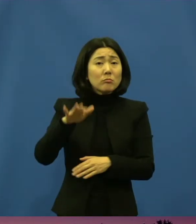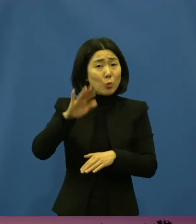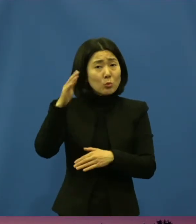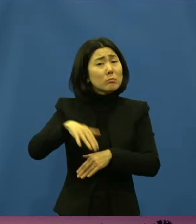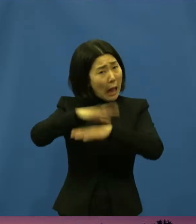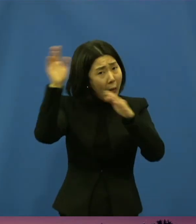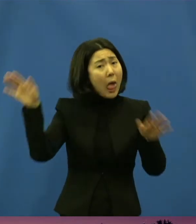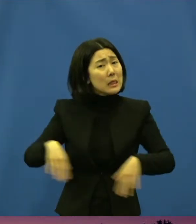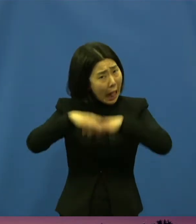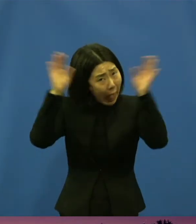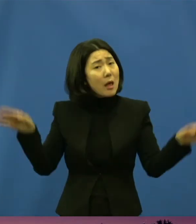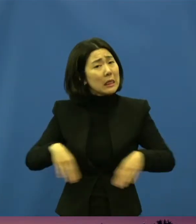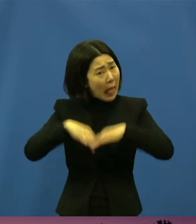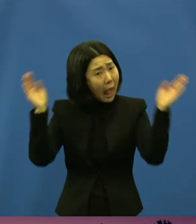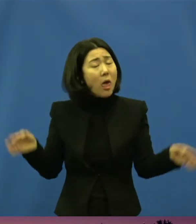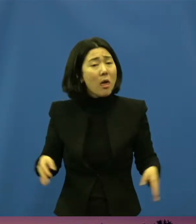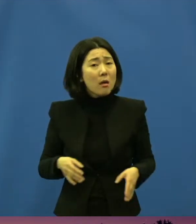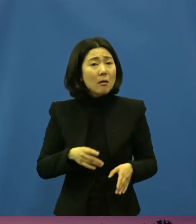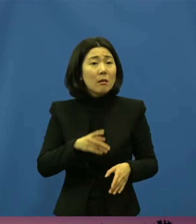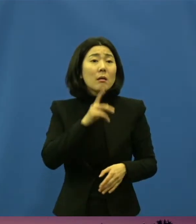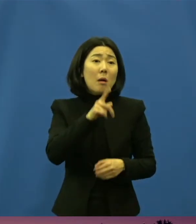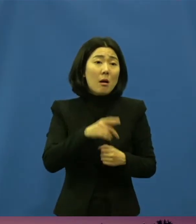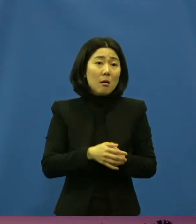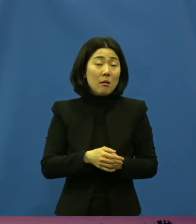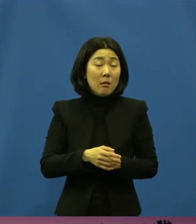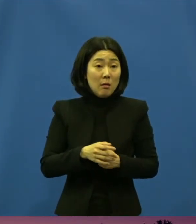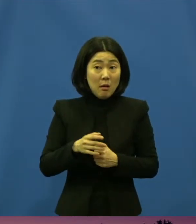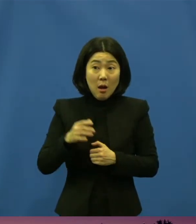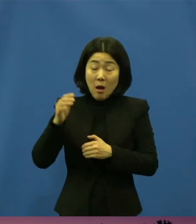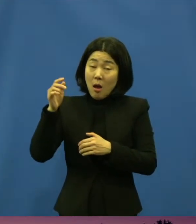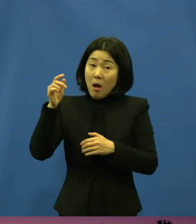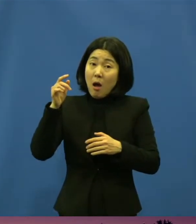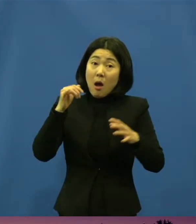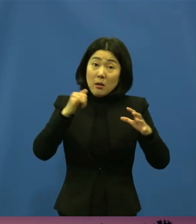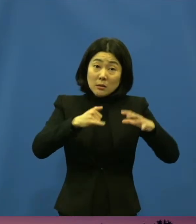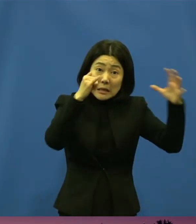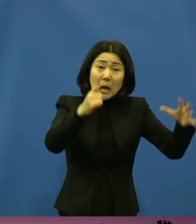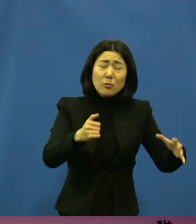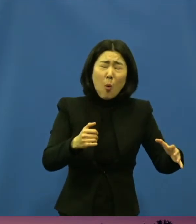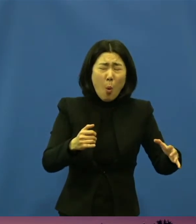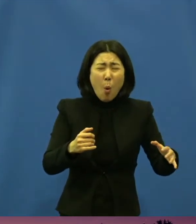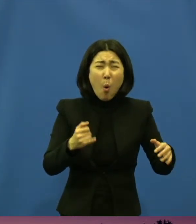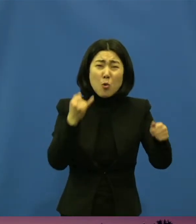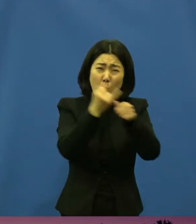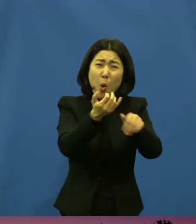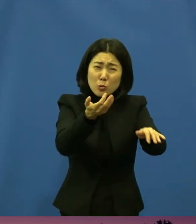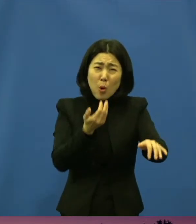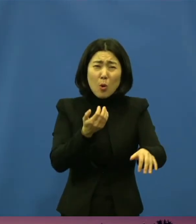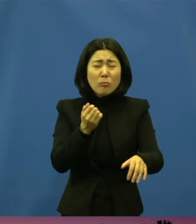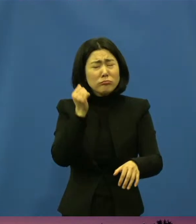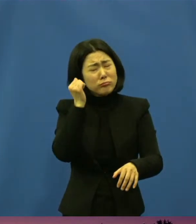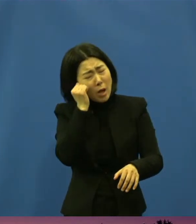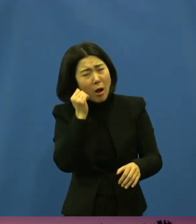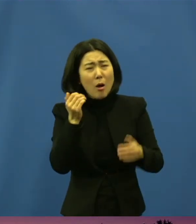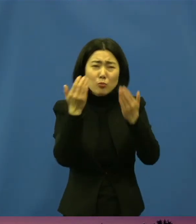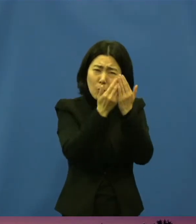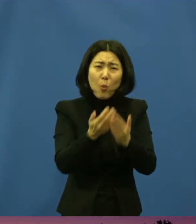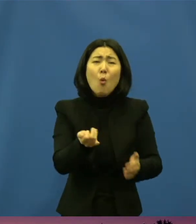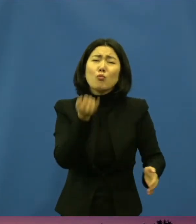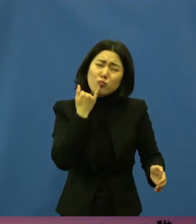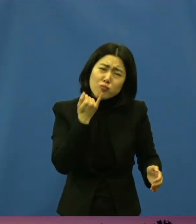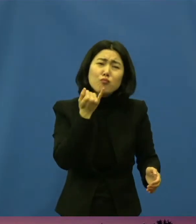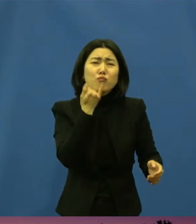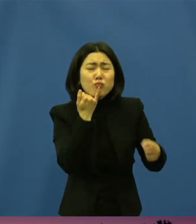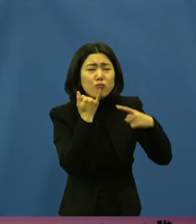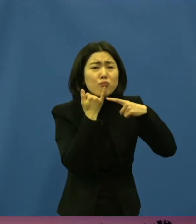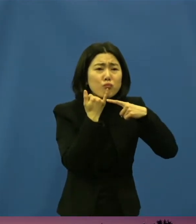그러니까 그게 정상처럼 보이는 거죠. 이게 세상이 너무 악해져 있으니까 죄의 편만함이 일어나는데 그 기준 자체가